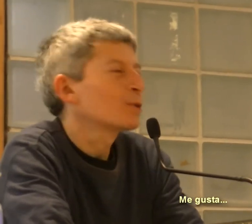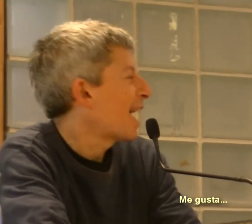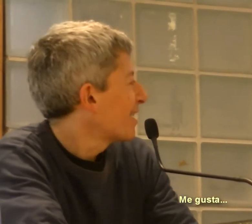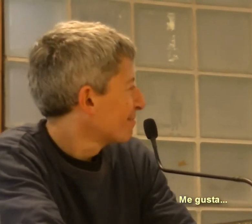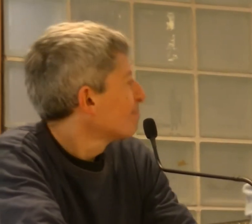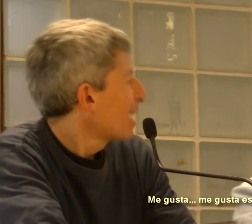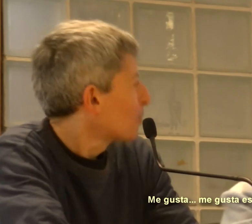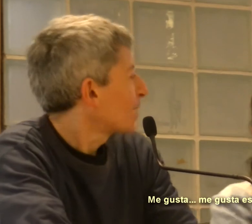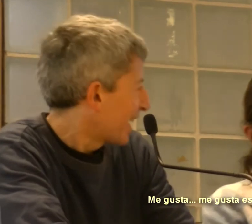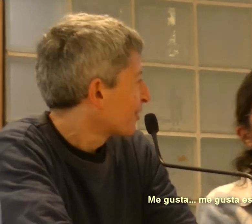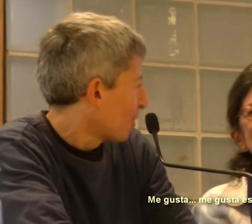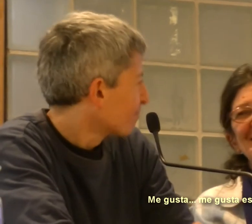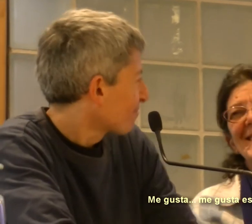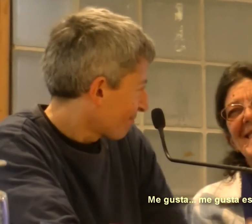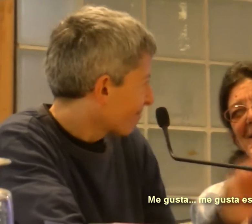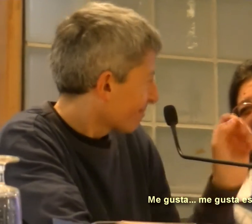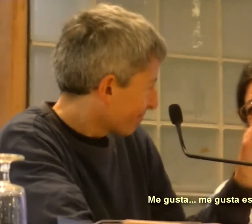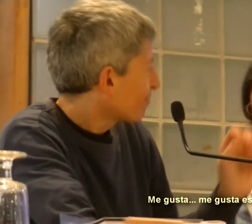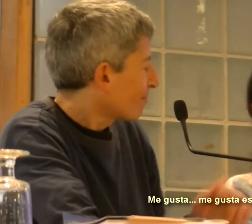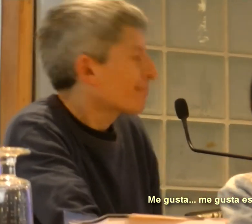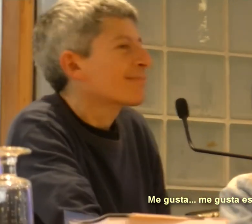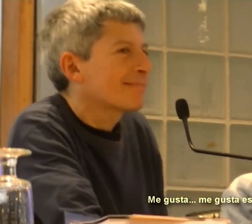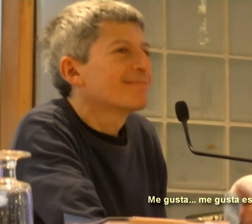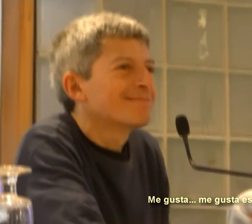Me gusta, me gusta.